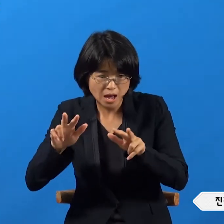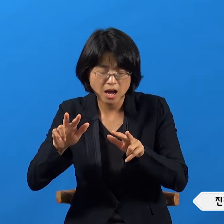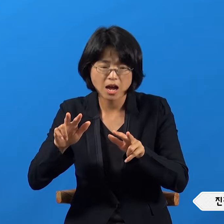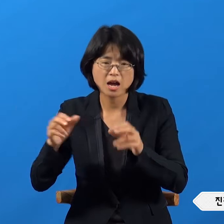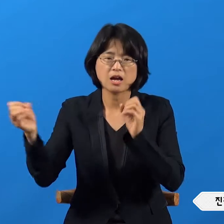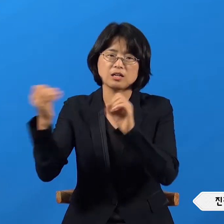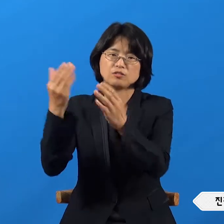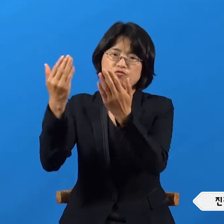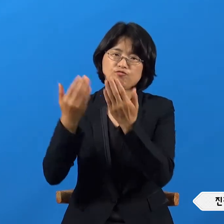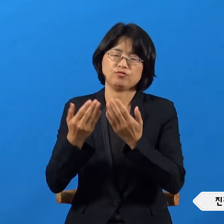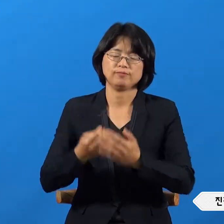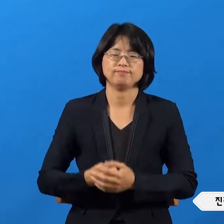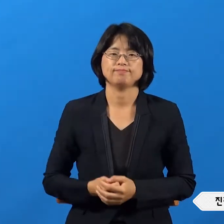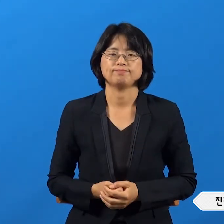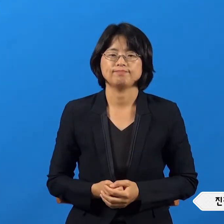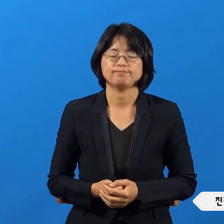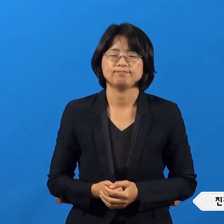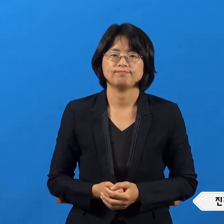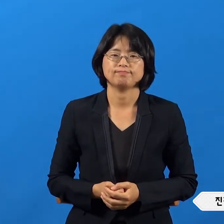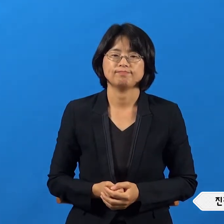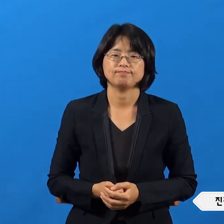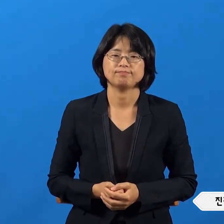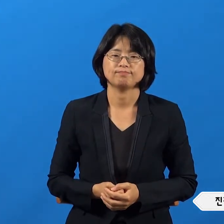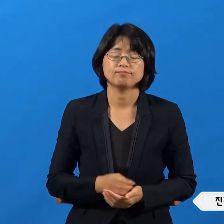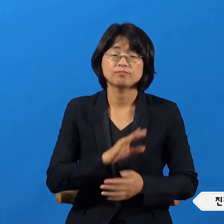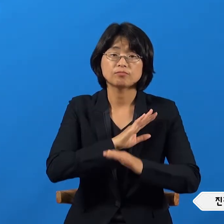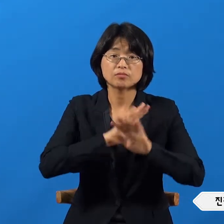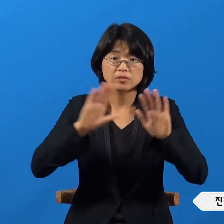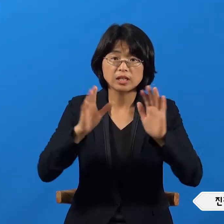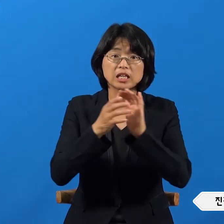기도를 통해서 모든 불뱀에